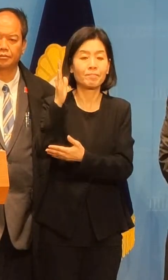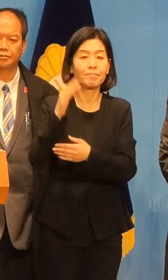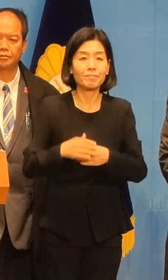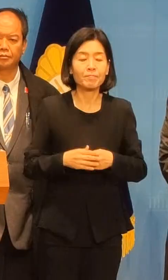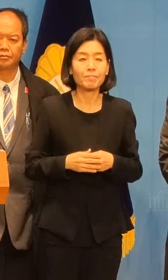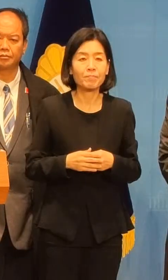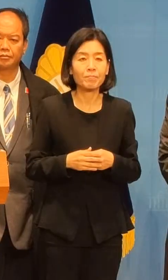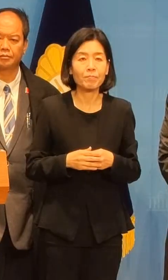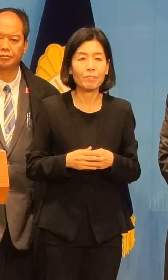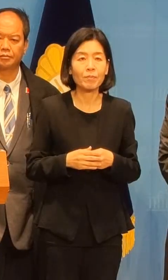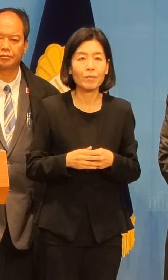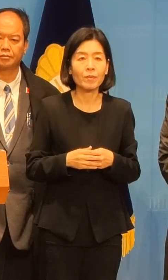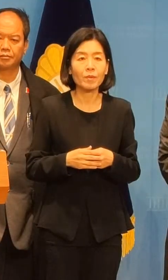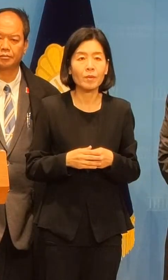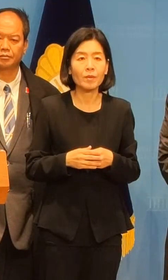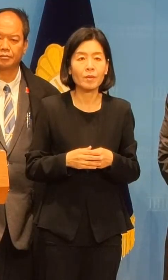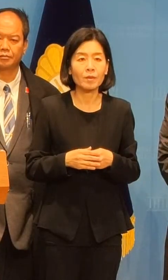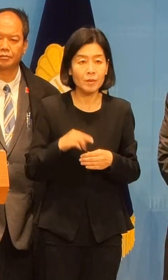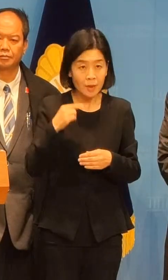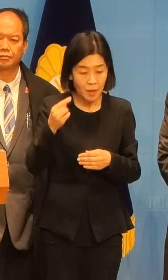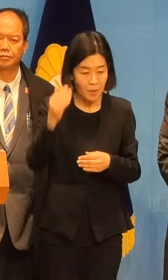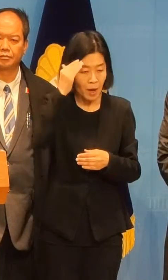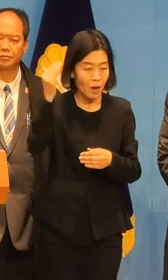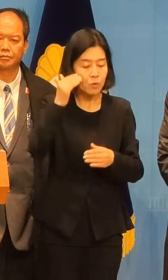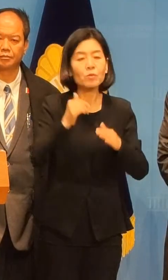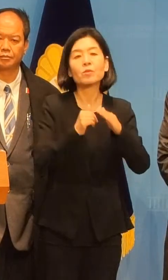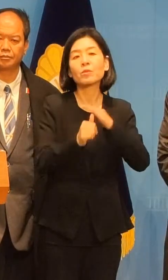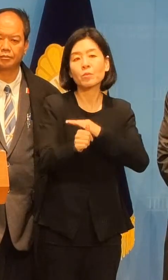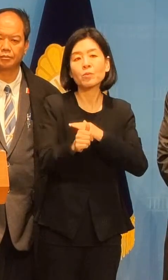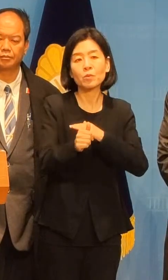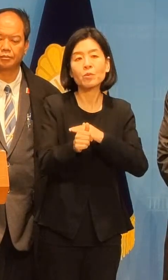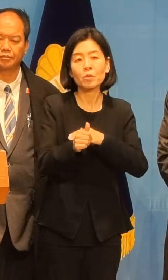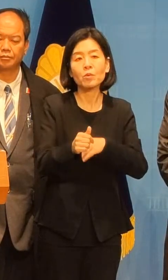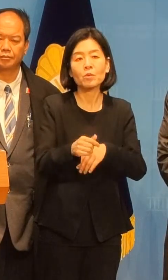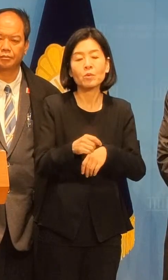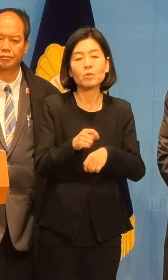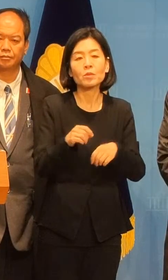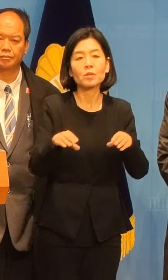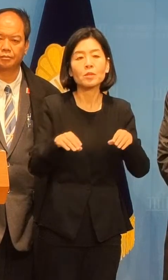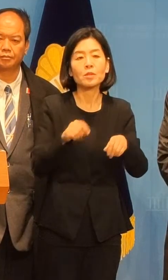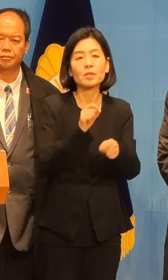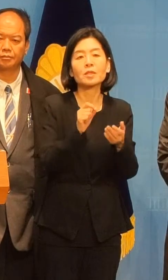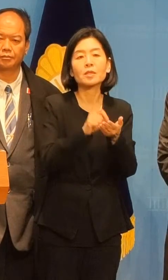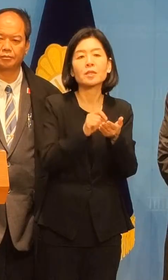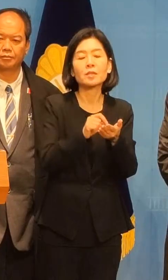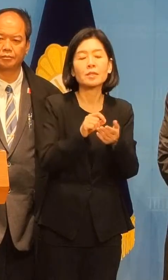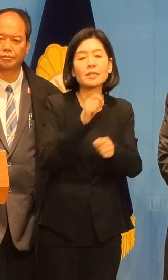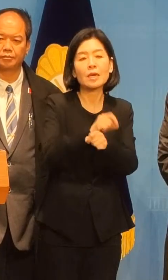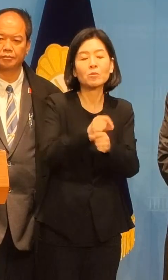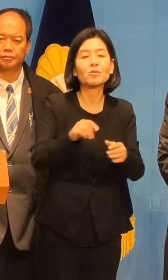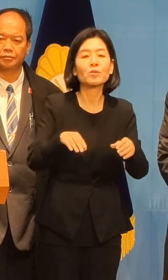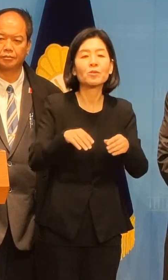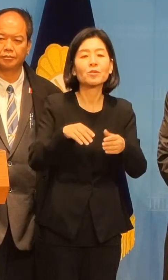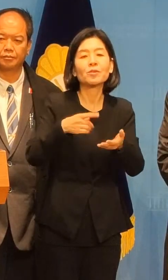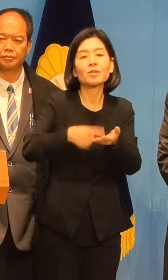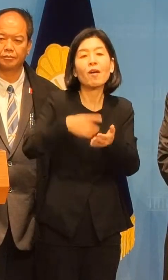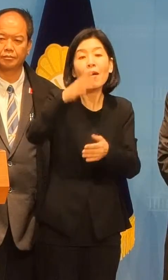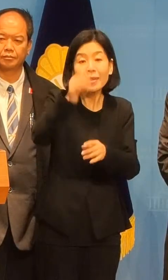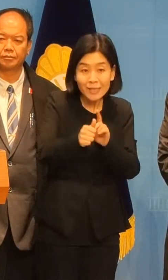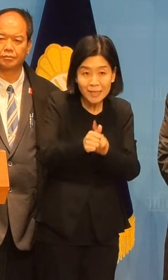이어서 수모뚜 한국대표부 사무처장께서 순차 통역 방식으로